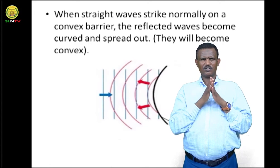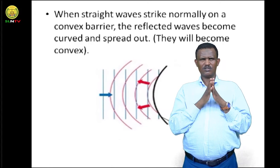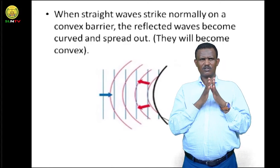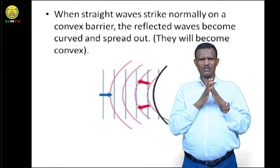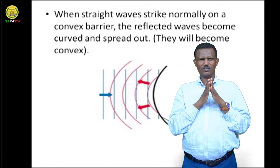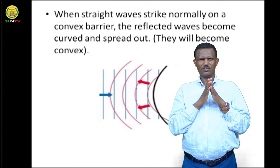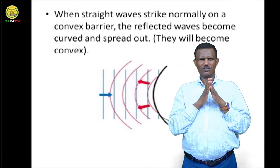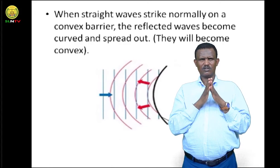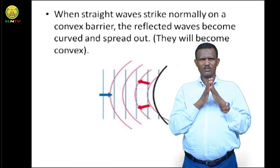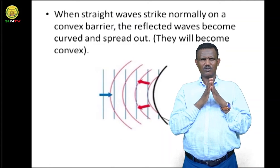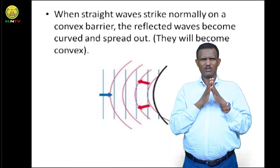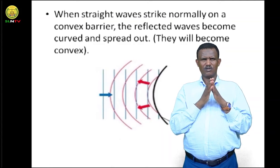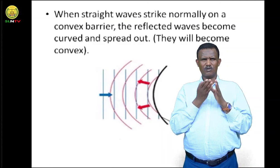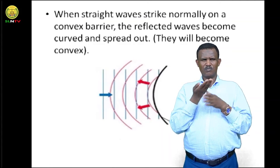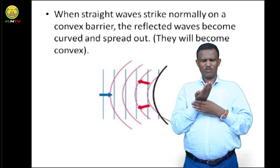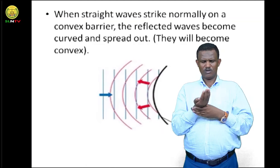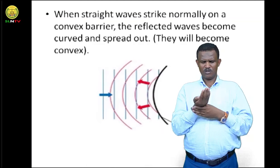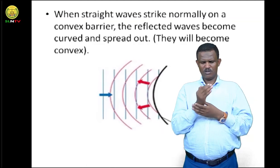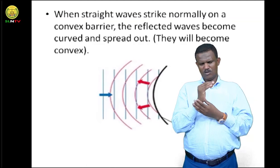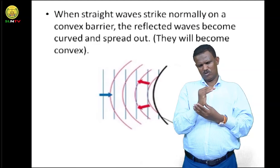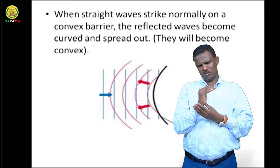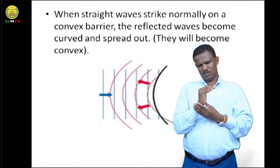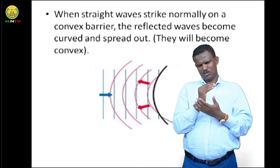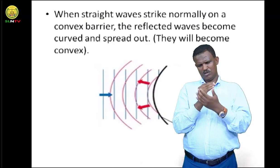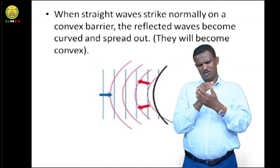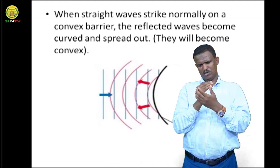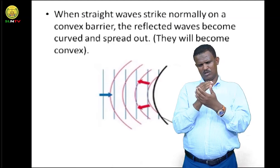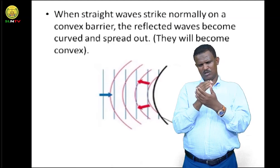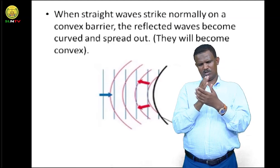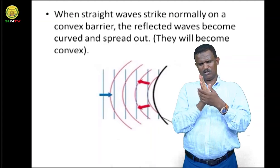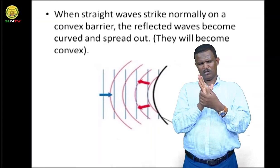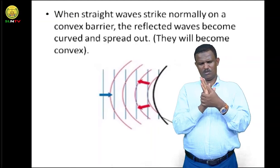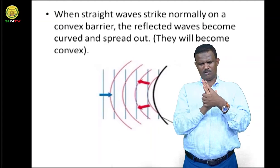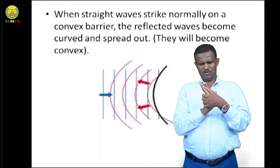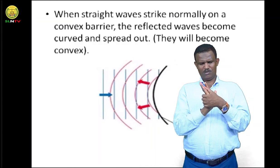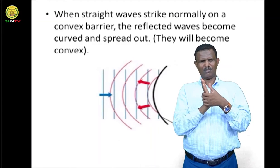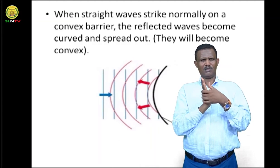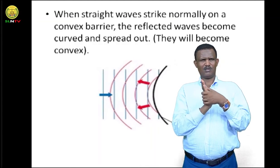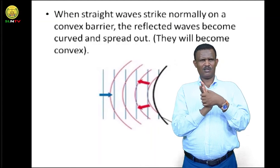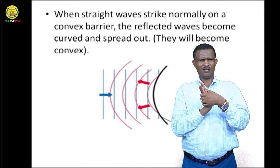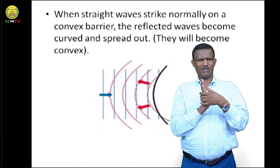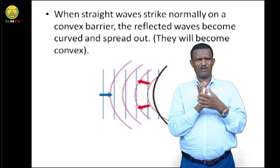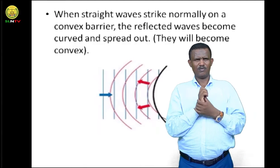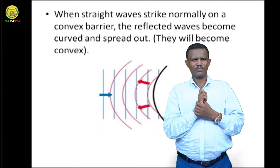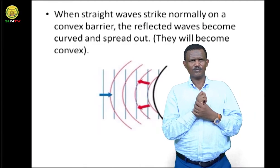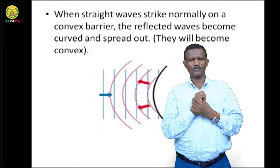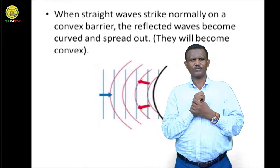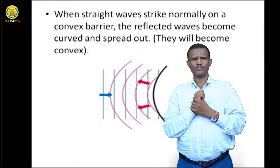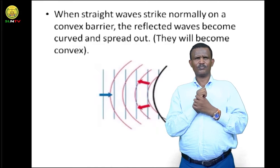xaggay u godan tahay iyo dhabarkeega oo kale imika marka laleeyahay convex waa dhinaca dhabarka mulqaacadda wax lagu